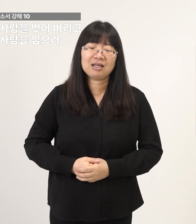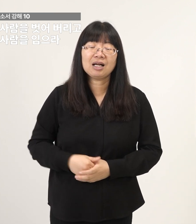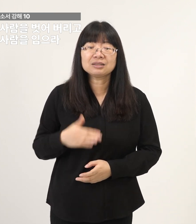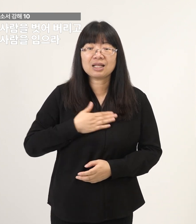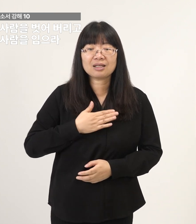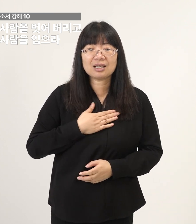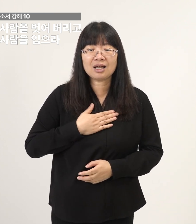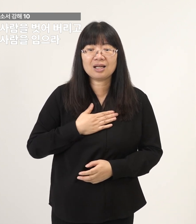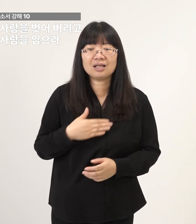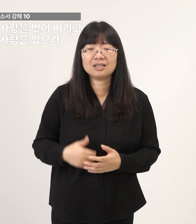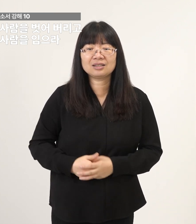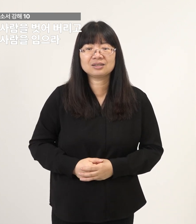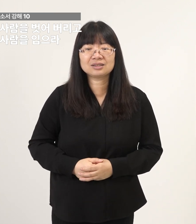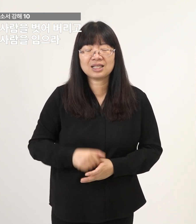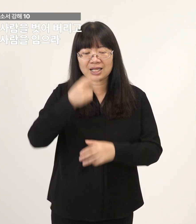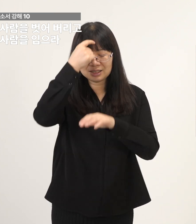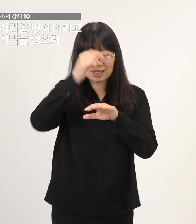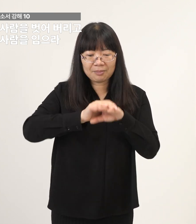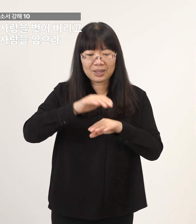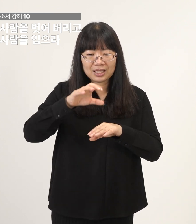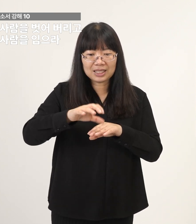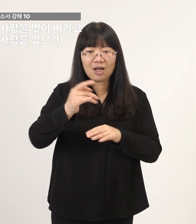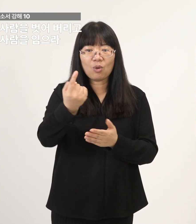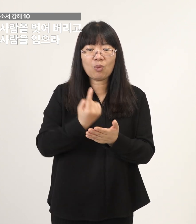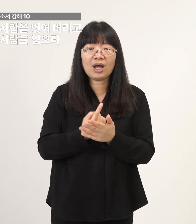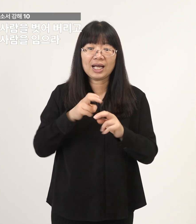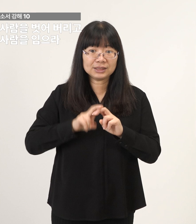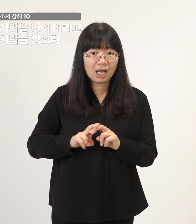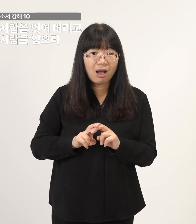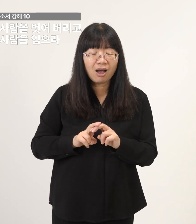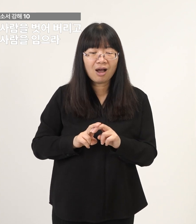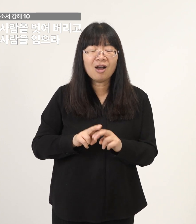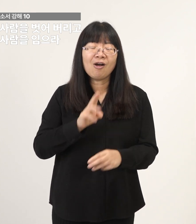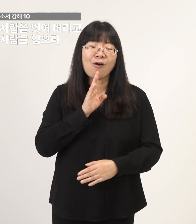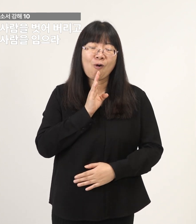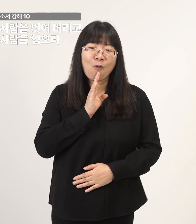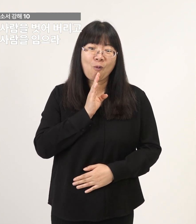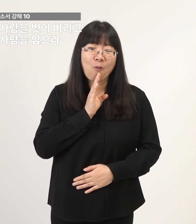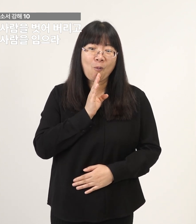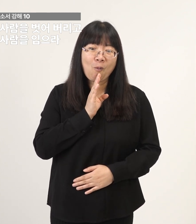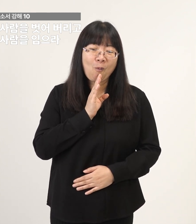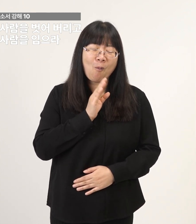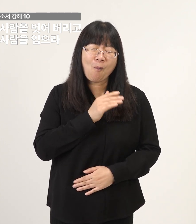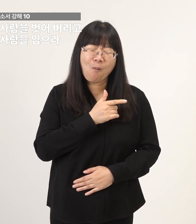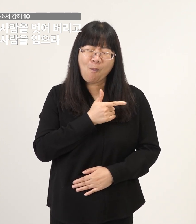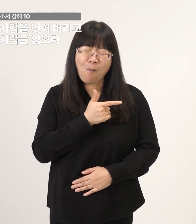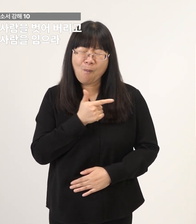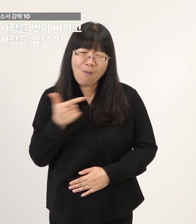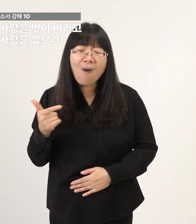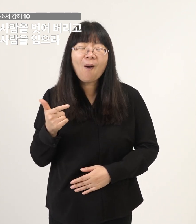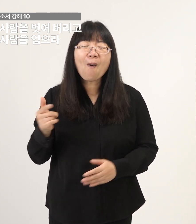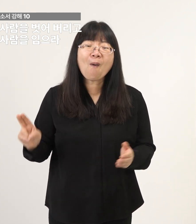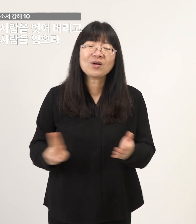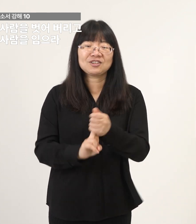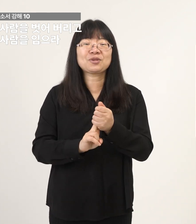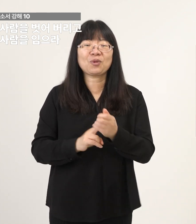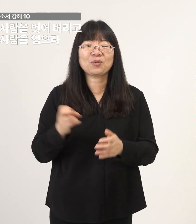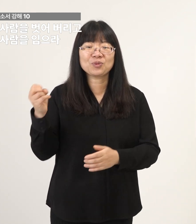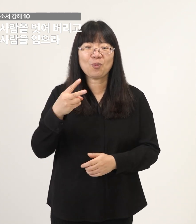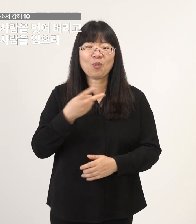어쨌거나 예배당에 나와 앉아 있다는 게 어마어마한 기적,